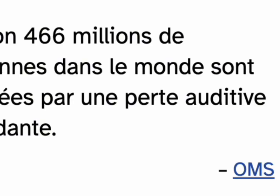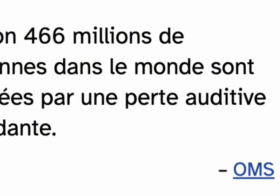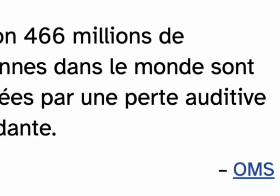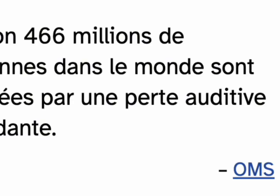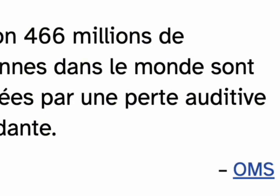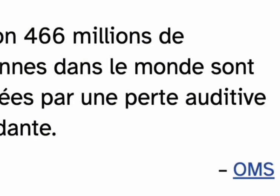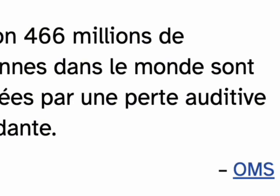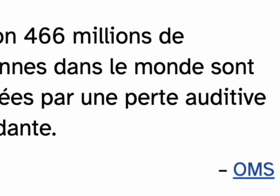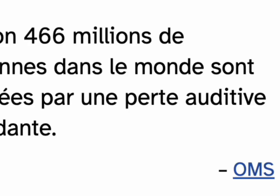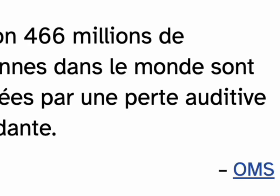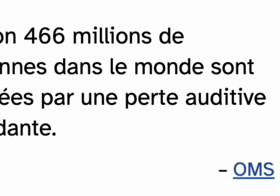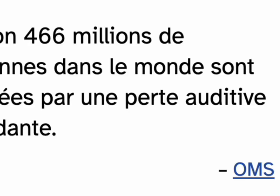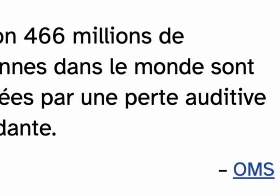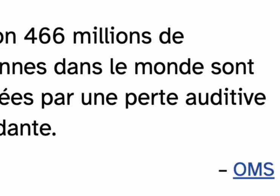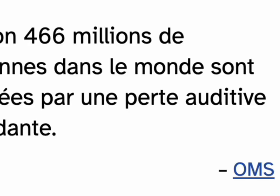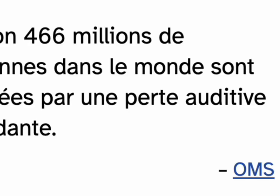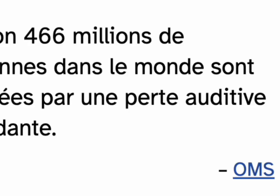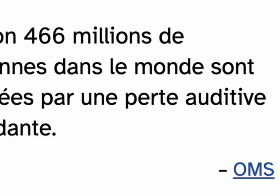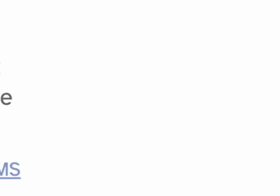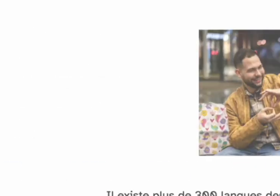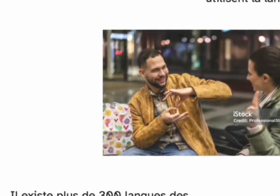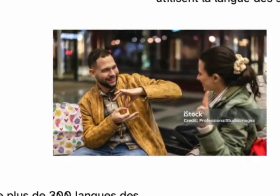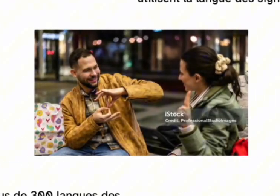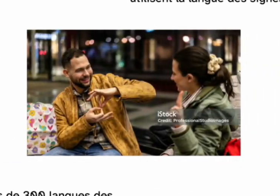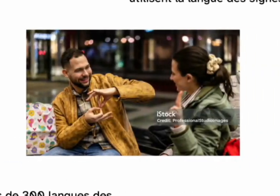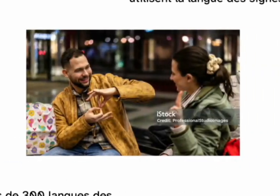et malentendantes.